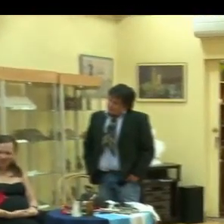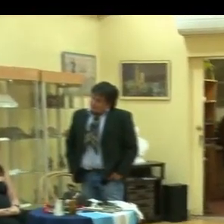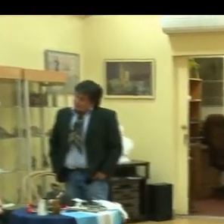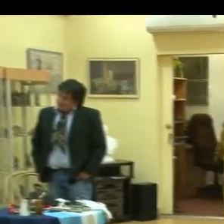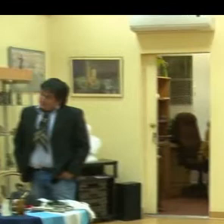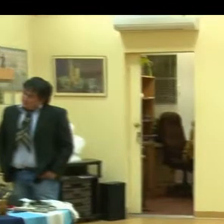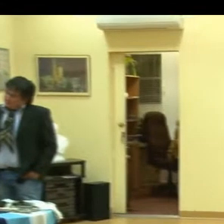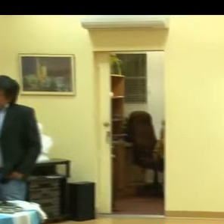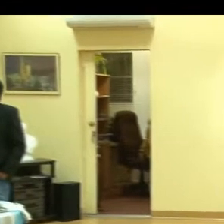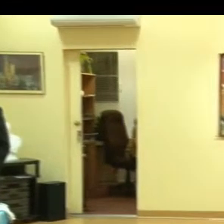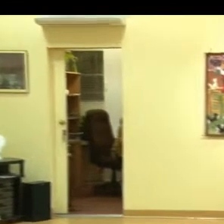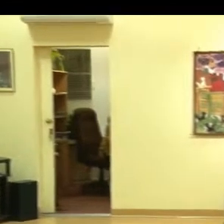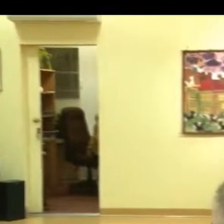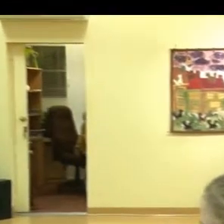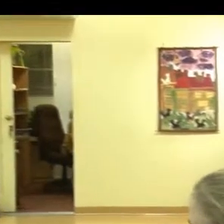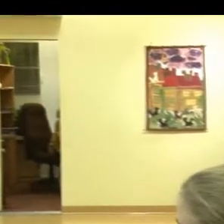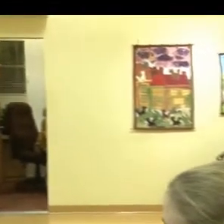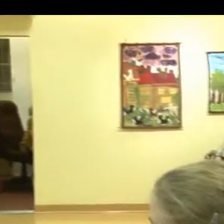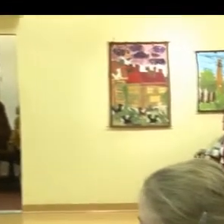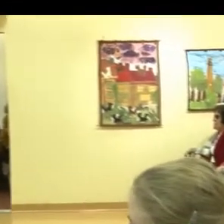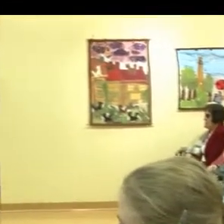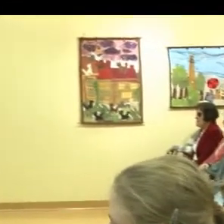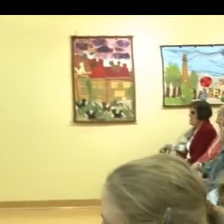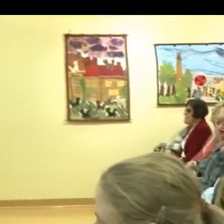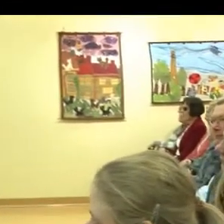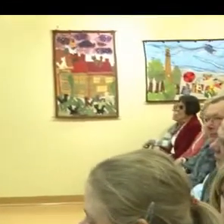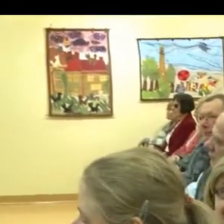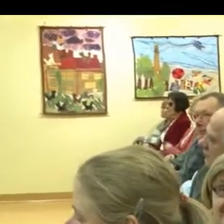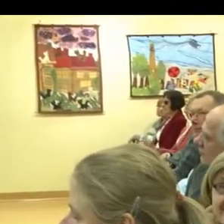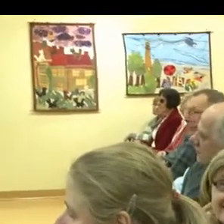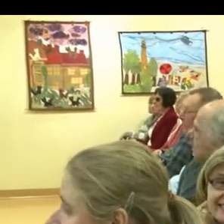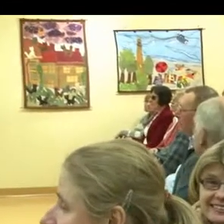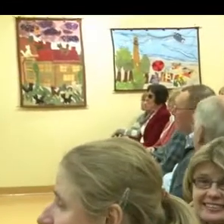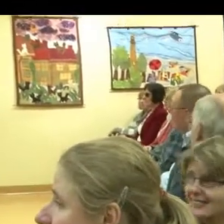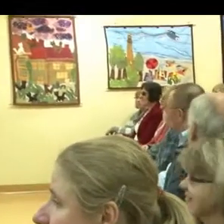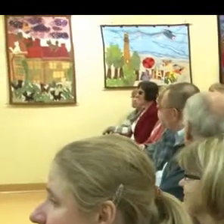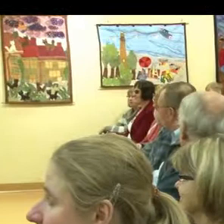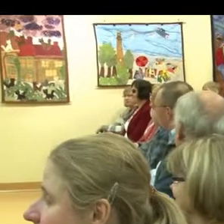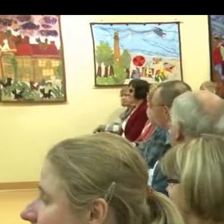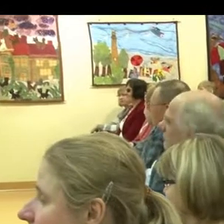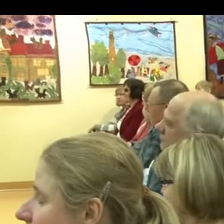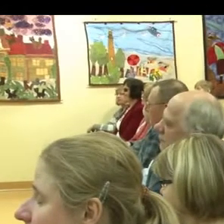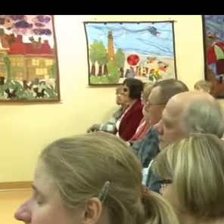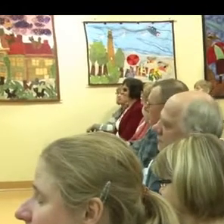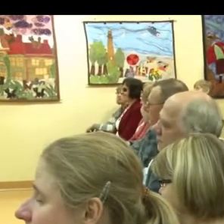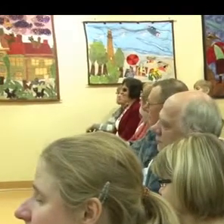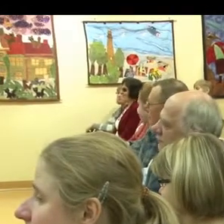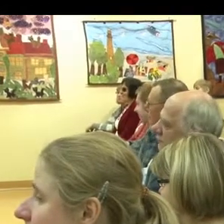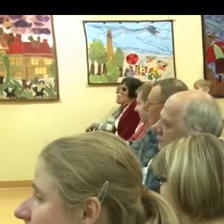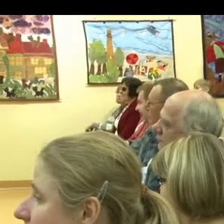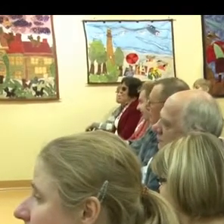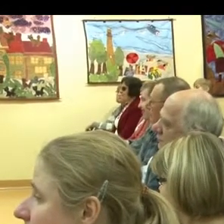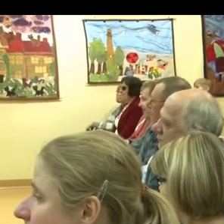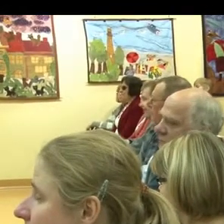Jeszcze wam nie zdradziłem tej tajemnicy, teraz wam zdradzam. Ona będzie mówiła, jak się ruszacie, jak wyglądacie itp. itd. Irena zajmuje